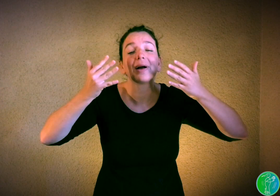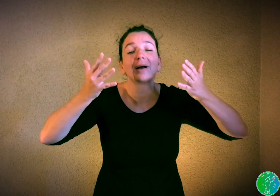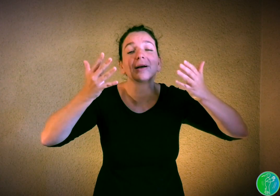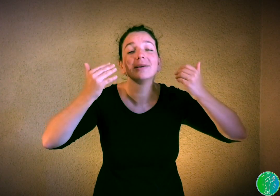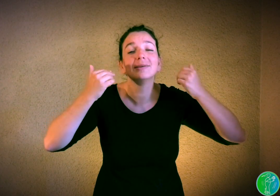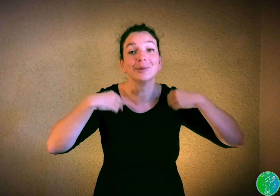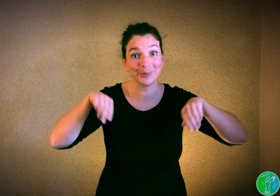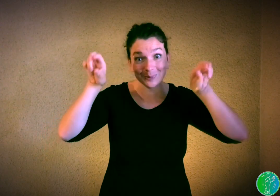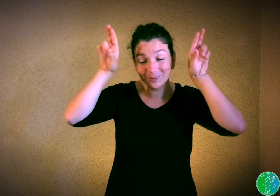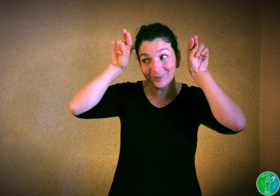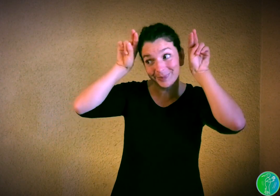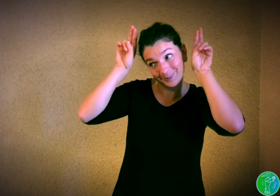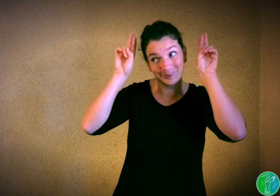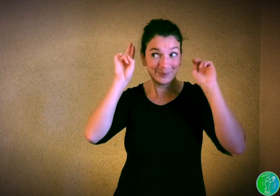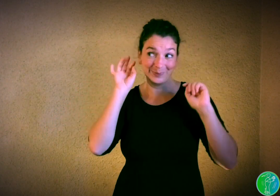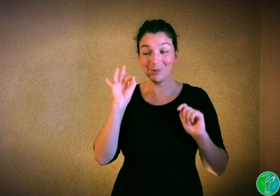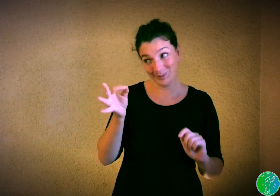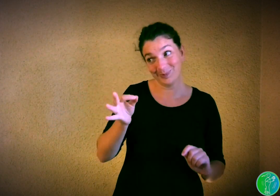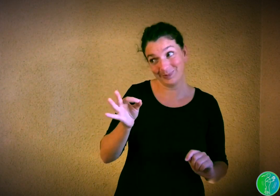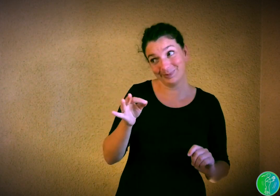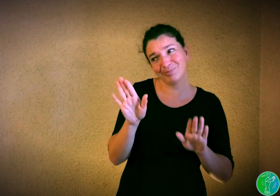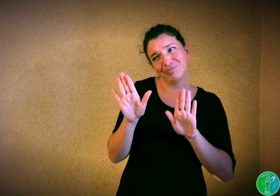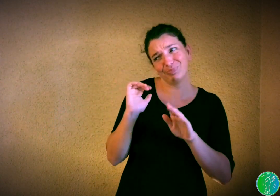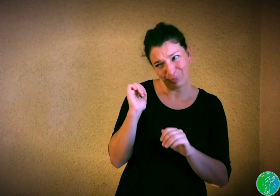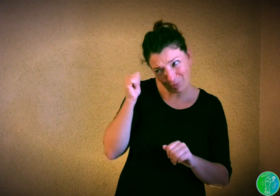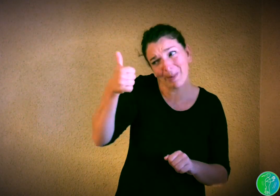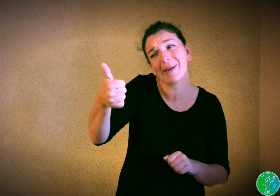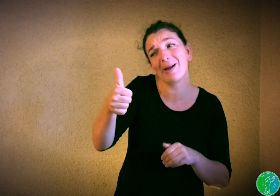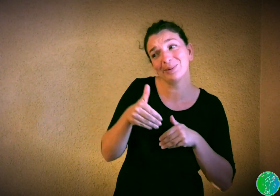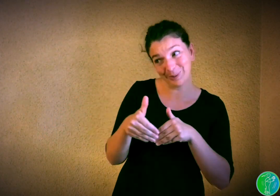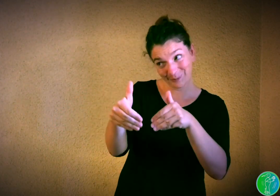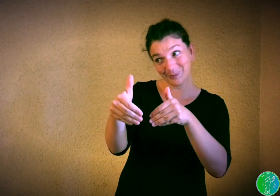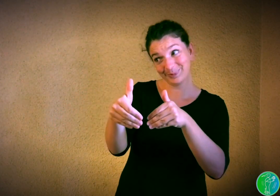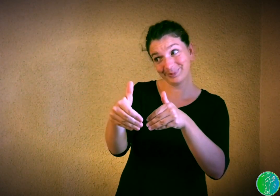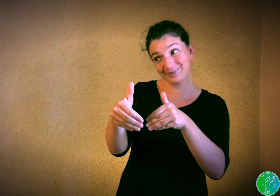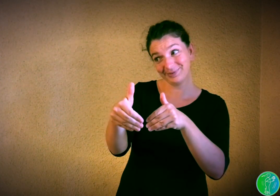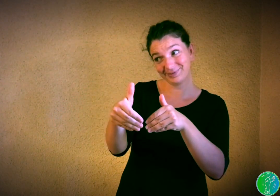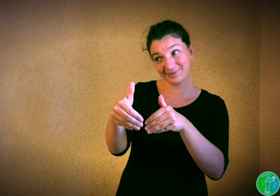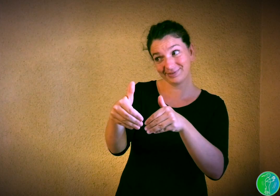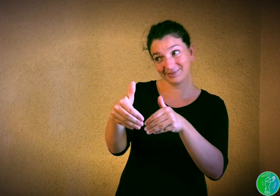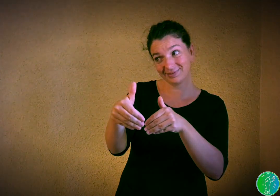La lapine chuchota. « Oui, mais on continuera demain. »